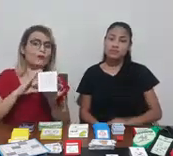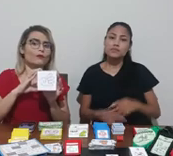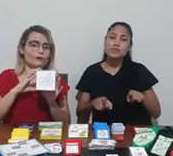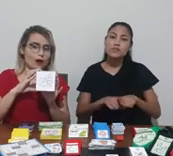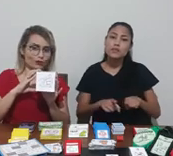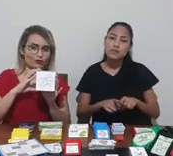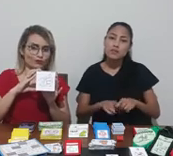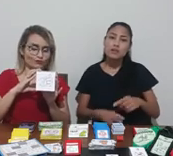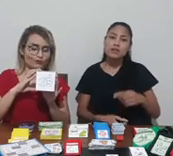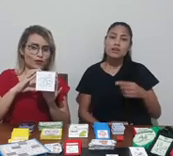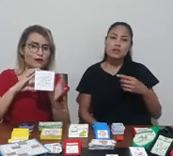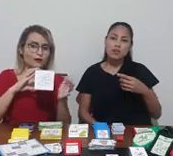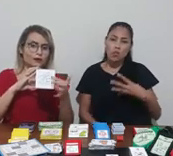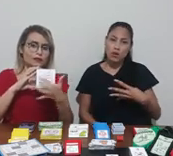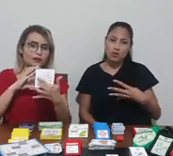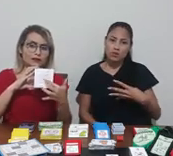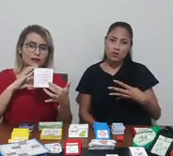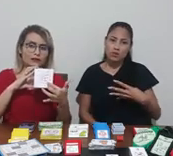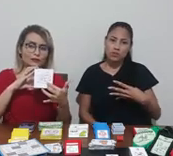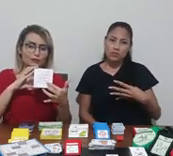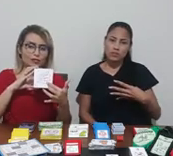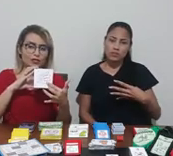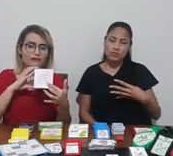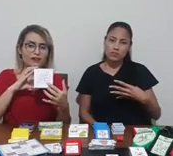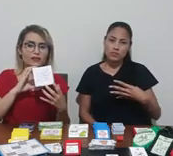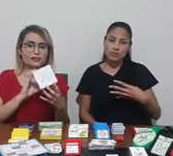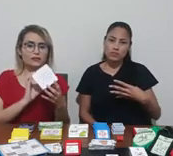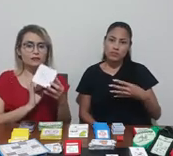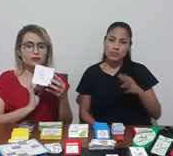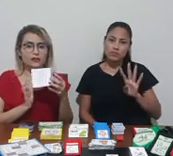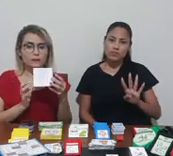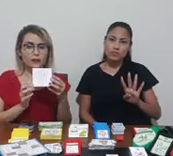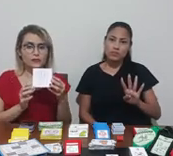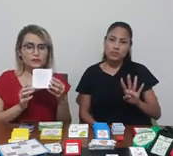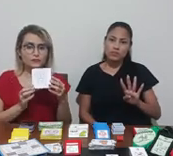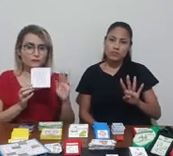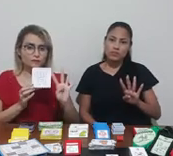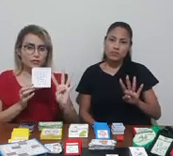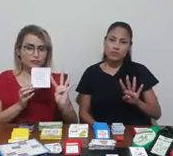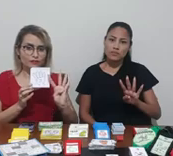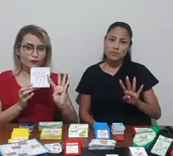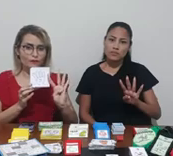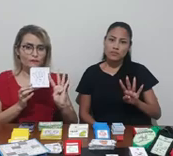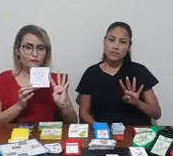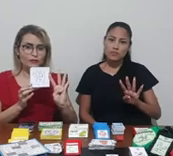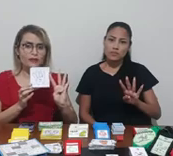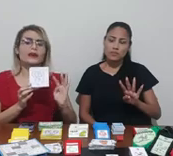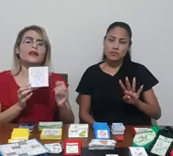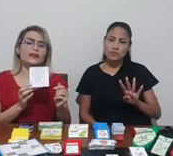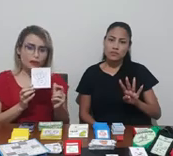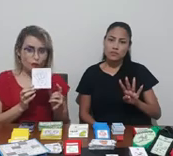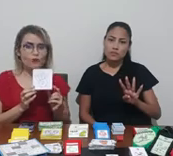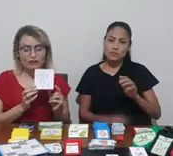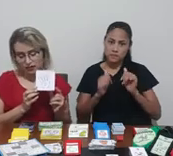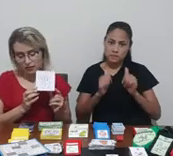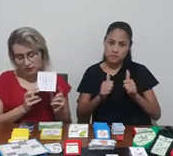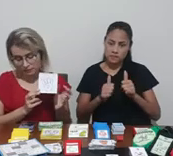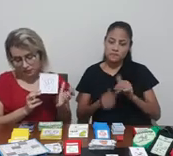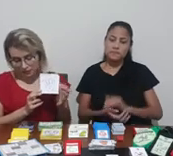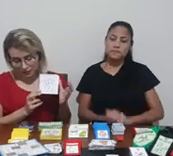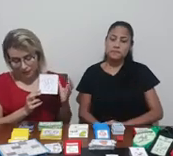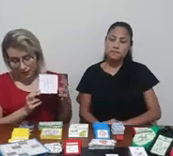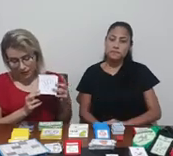o 4, tá? Deitadinho sem referência, em pezinho, dessa forma, ele é com